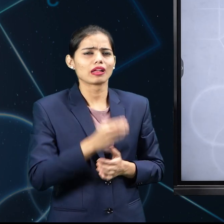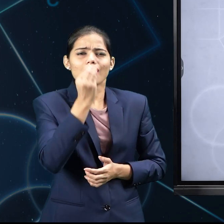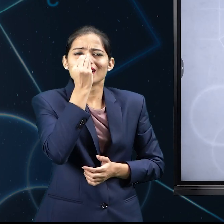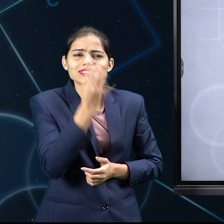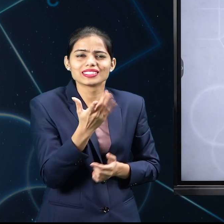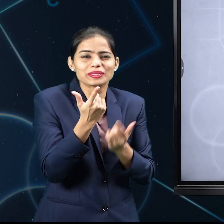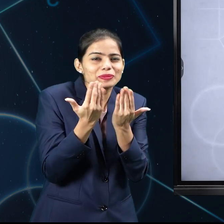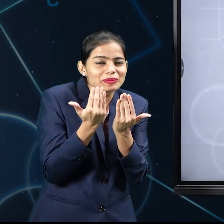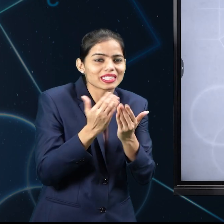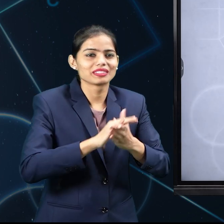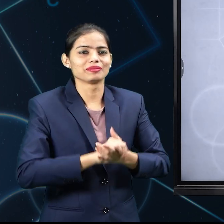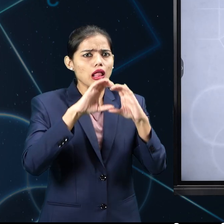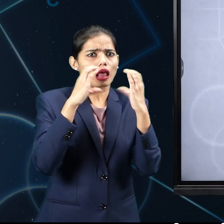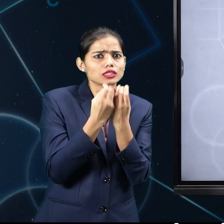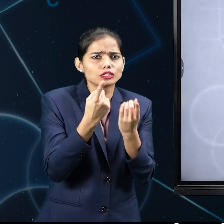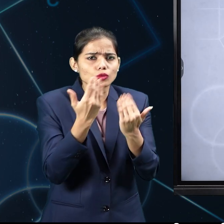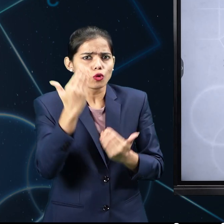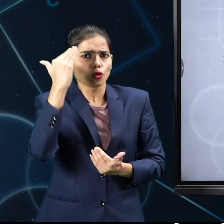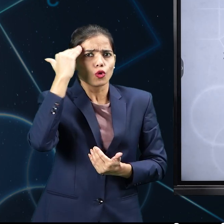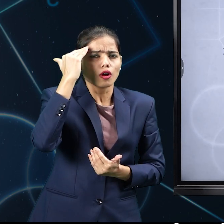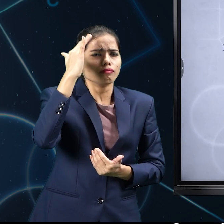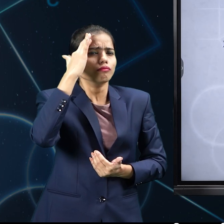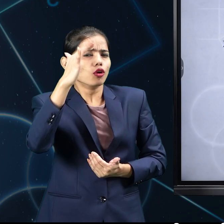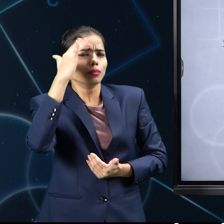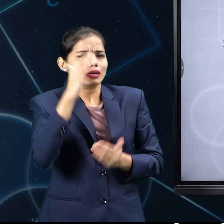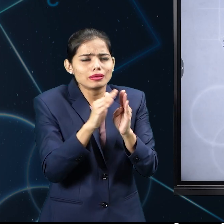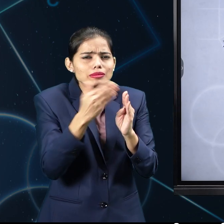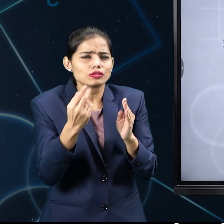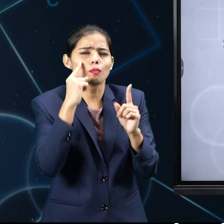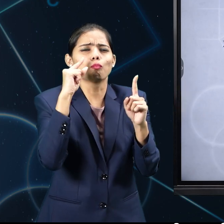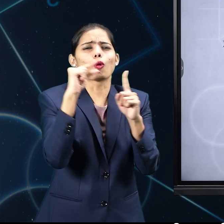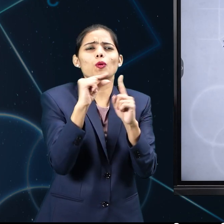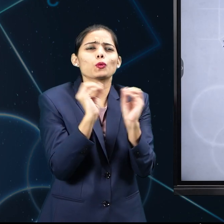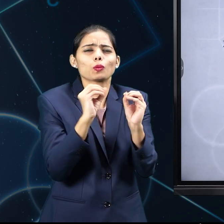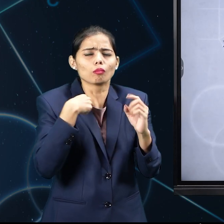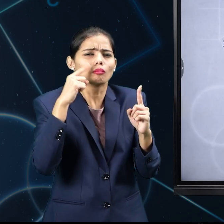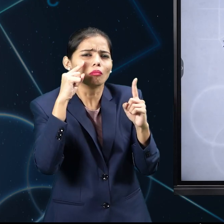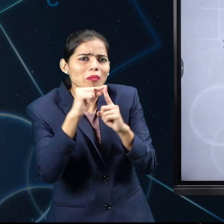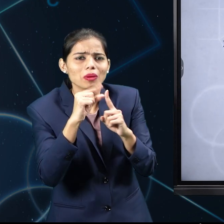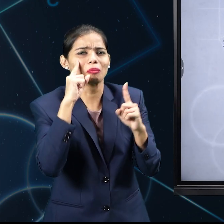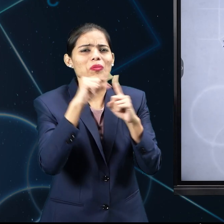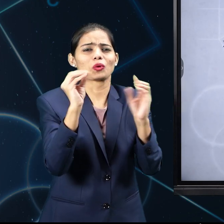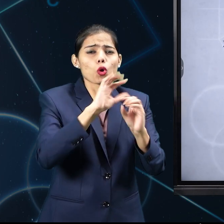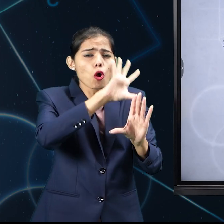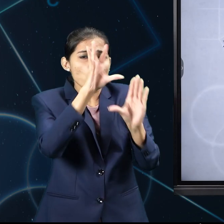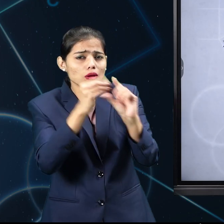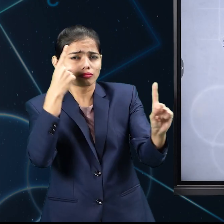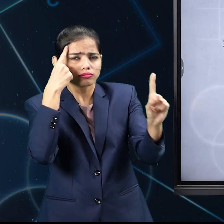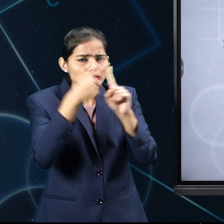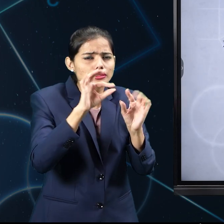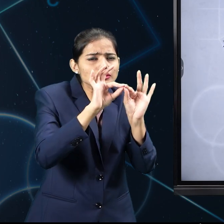या दृष्टिकोनानुसार नमुना अवकाशातील सर्व परिणाम समान शक्यता असलेले असतात. सांप्रदायिक संभवता